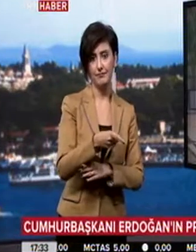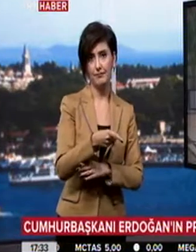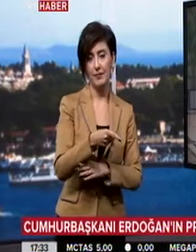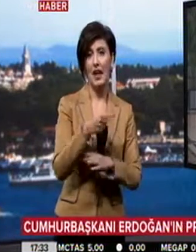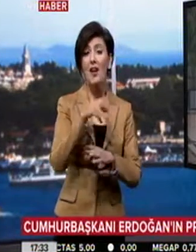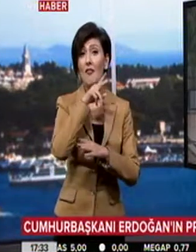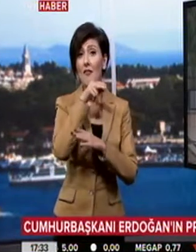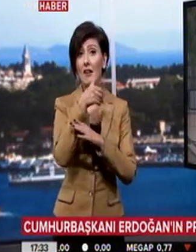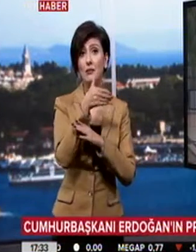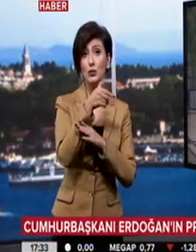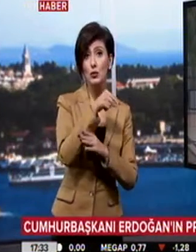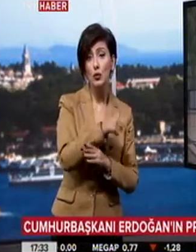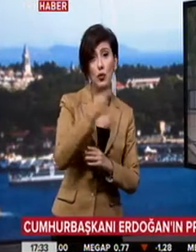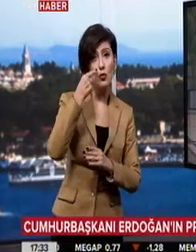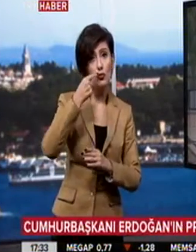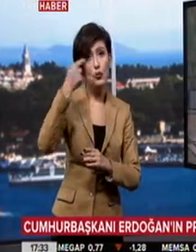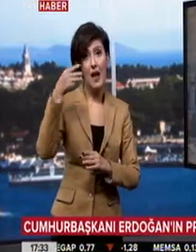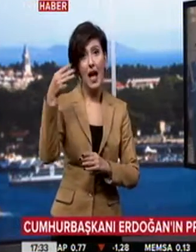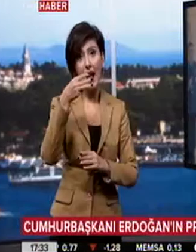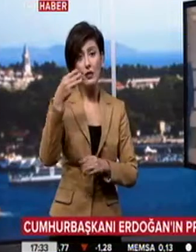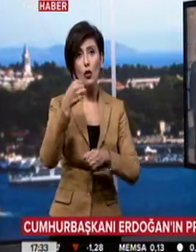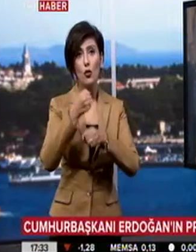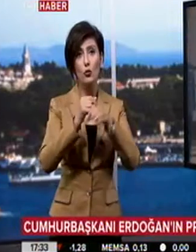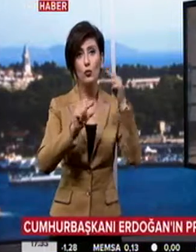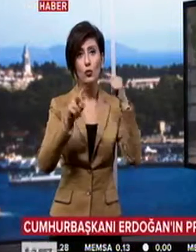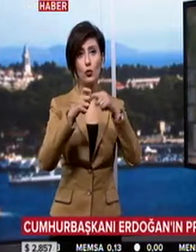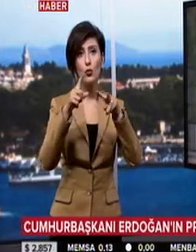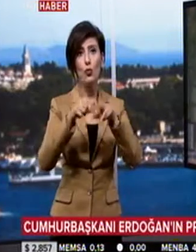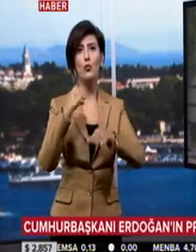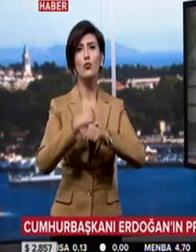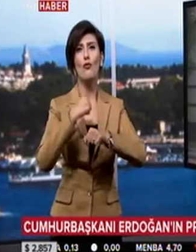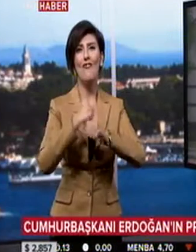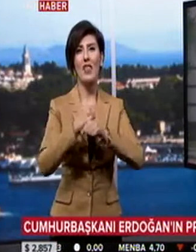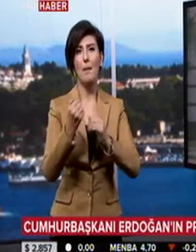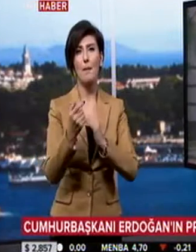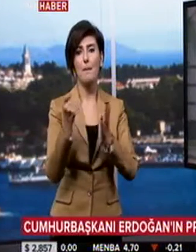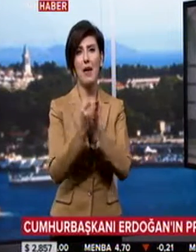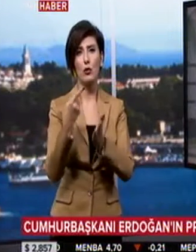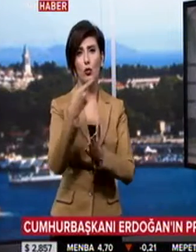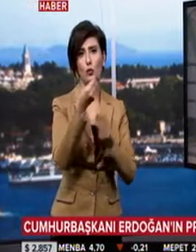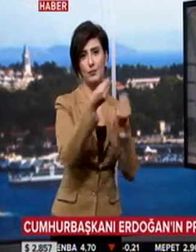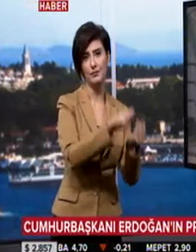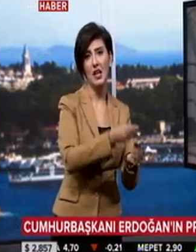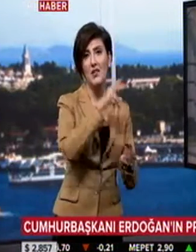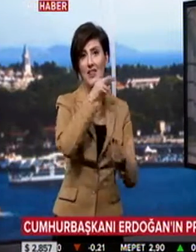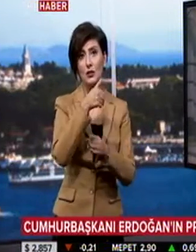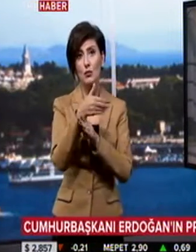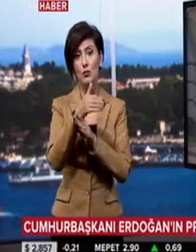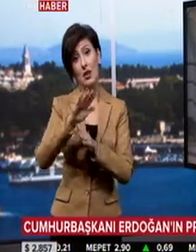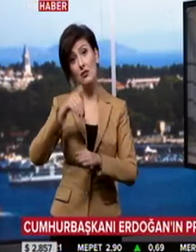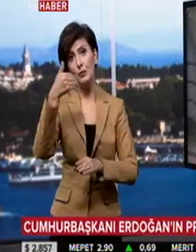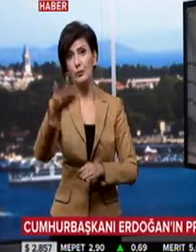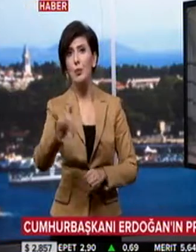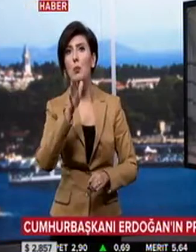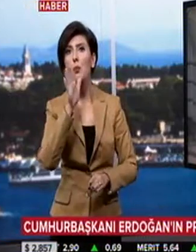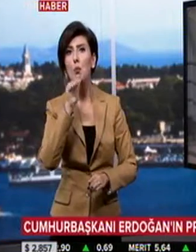Fries çıktı. Fries, Cumhurbaşkanı Erdoğan'a güven mektubunu sundu. Fransa Büyükelçisi'nin